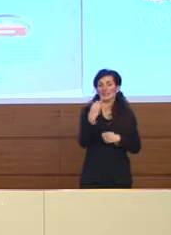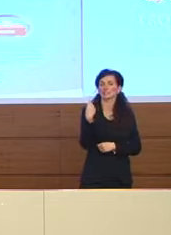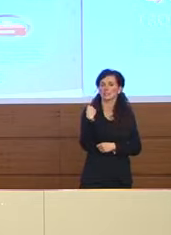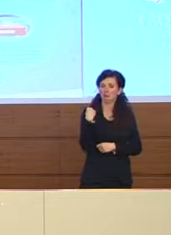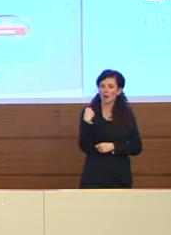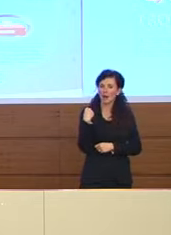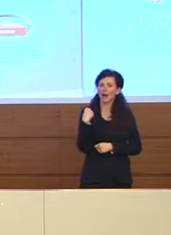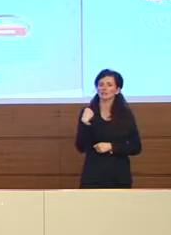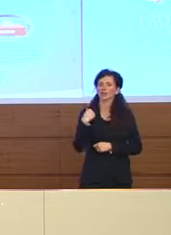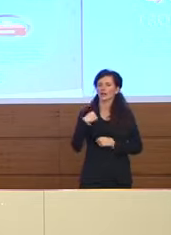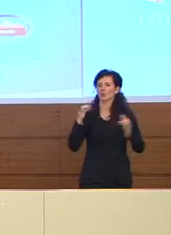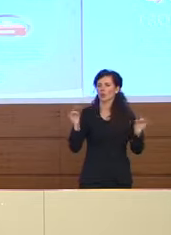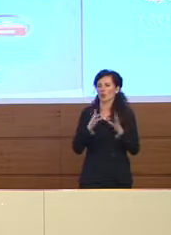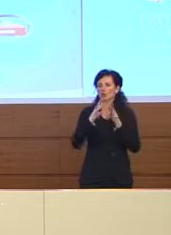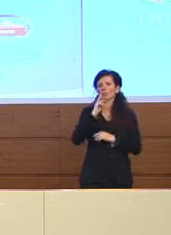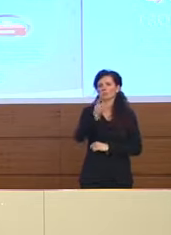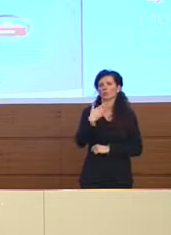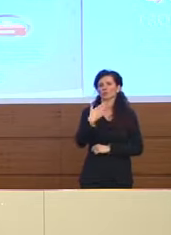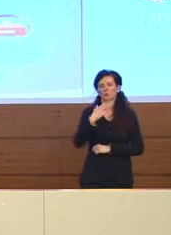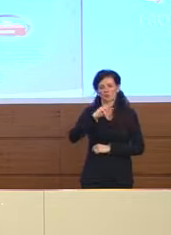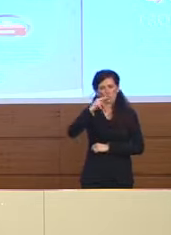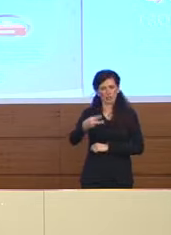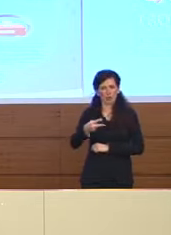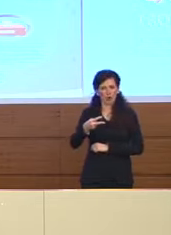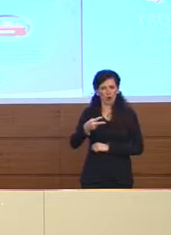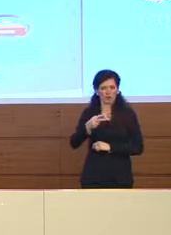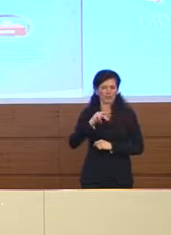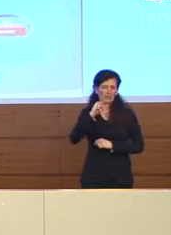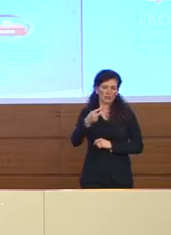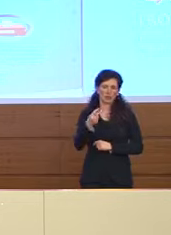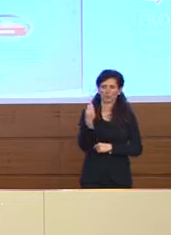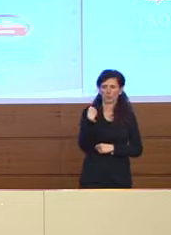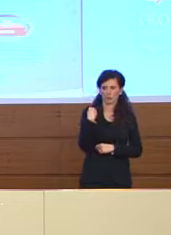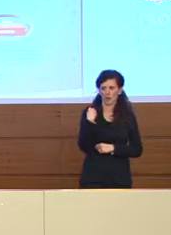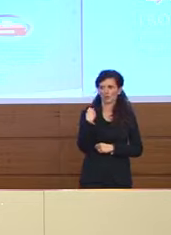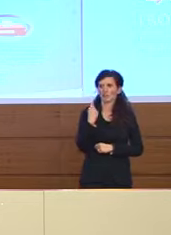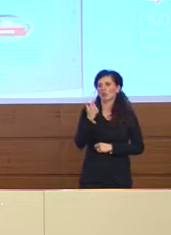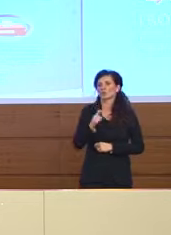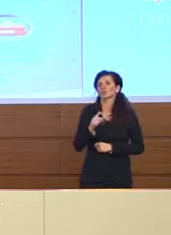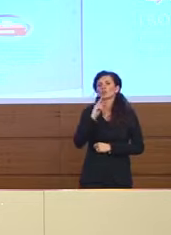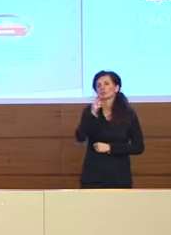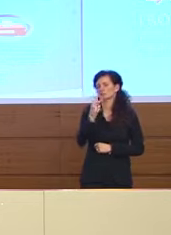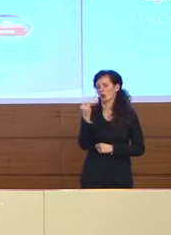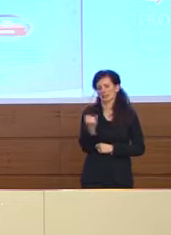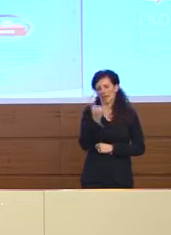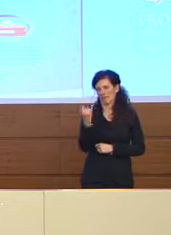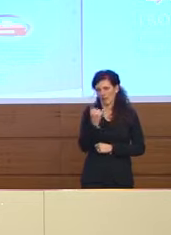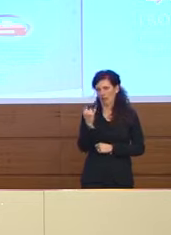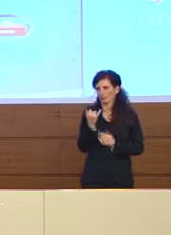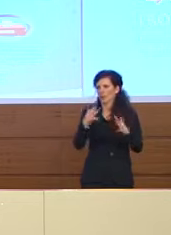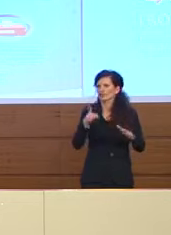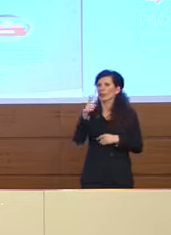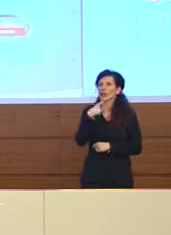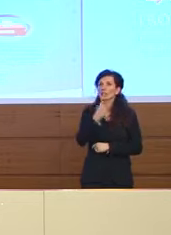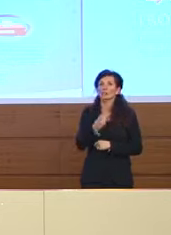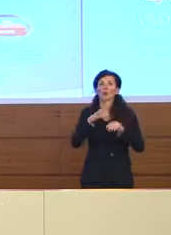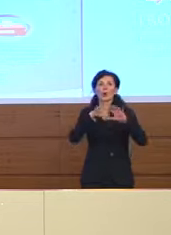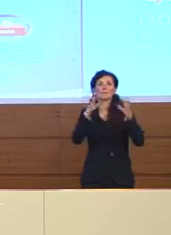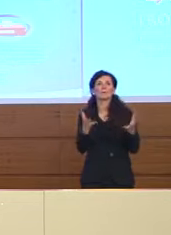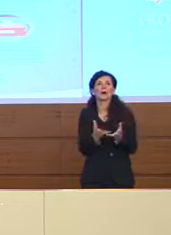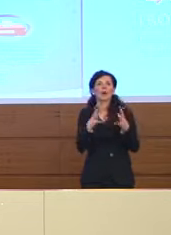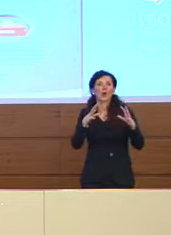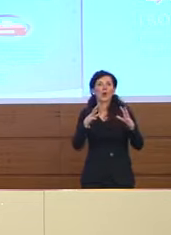oltre a essere facile a darsi la già largamente anticipata lens sinceramente